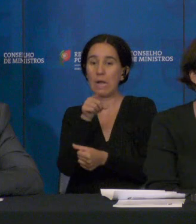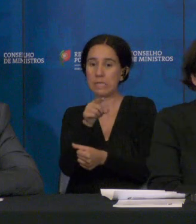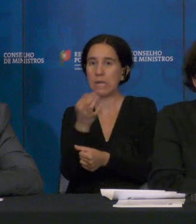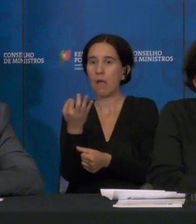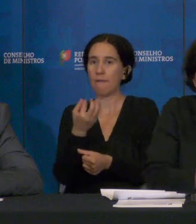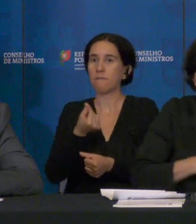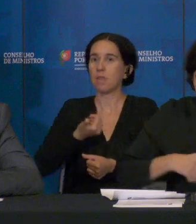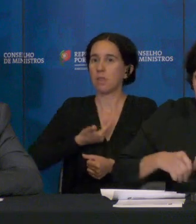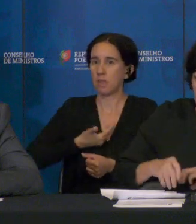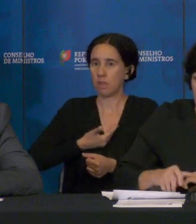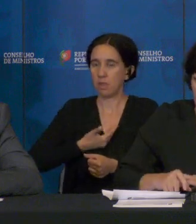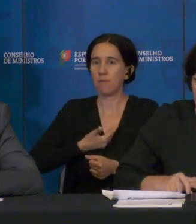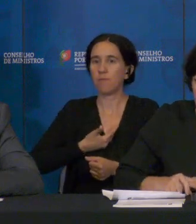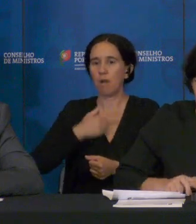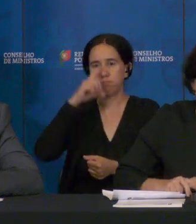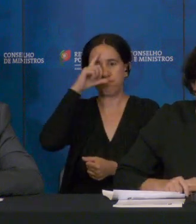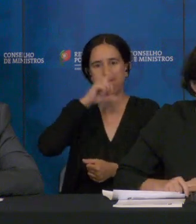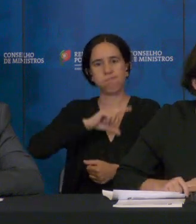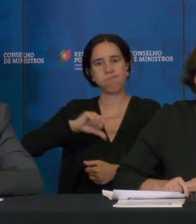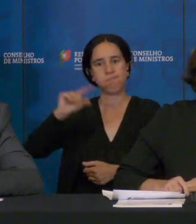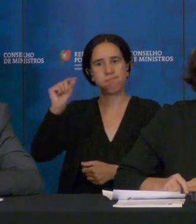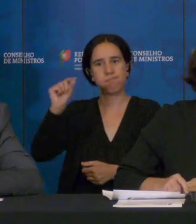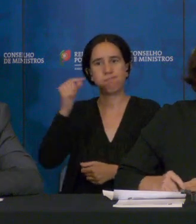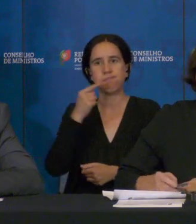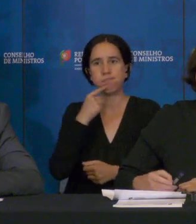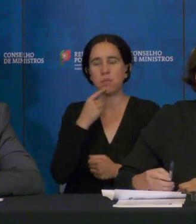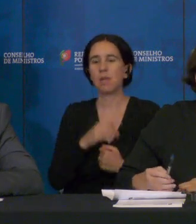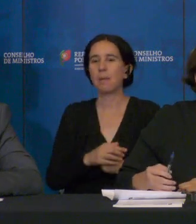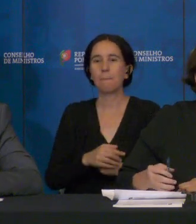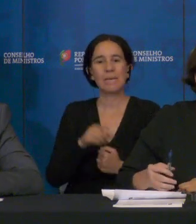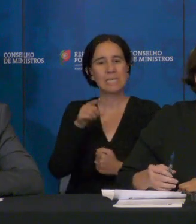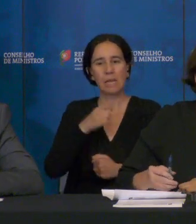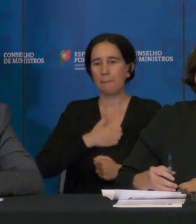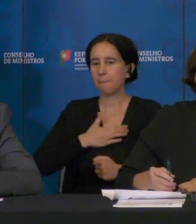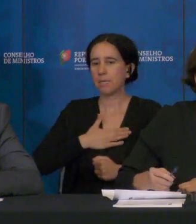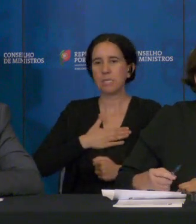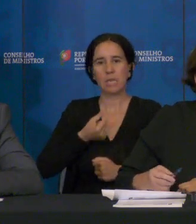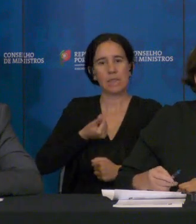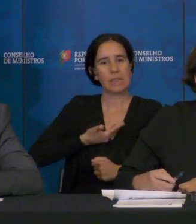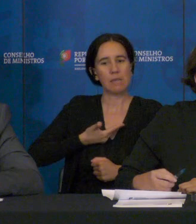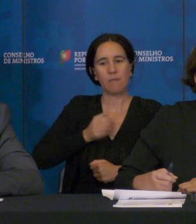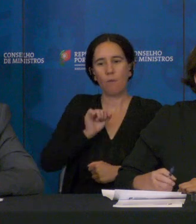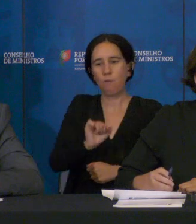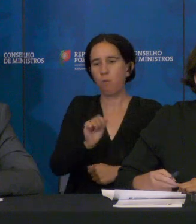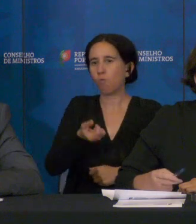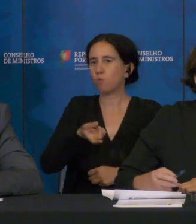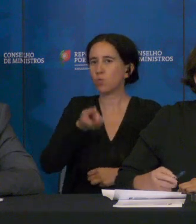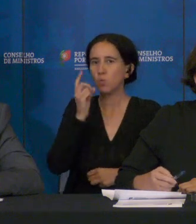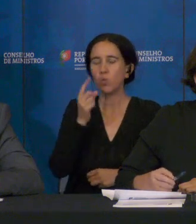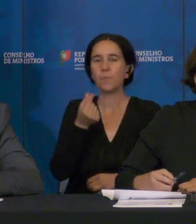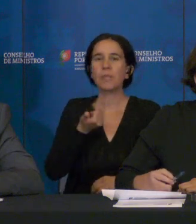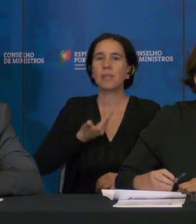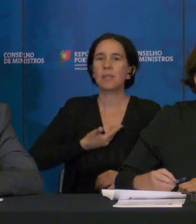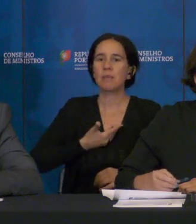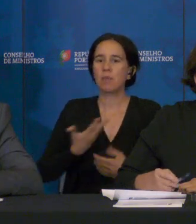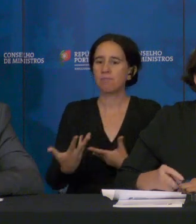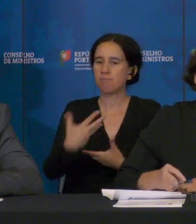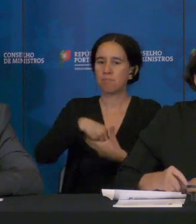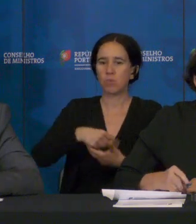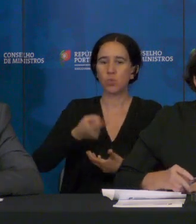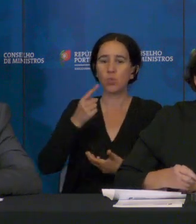é uma dívida de um montante considerável. Mas essa não é dívida da empresa, nem é dívida que seja abrangida